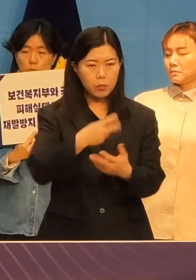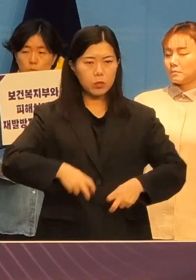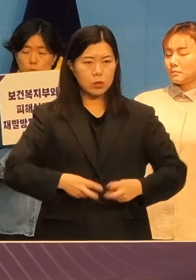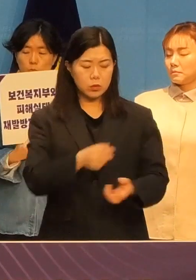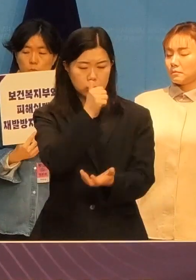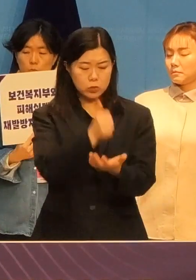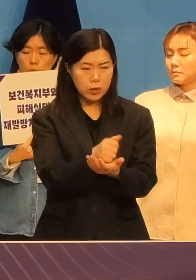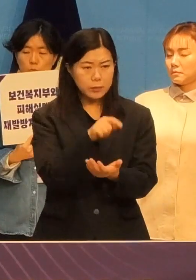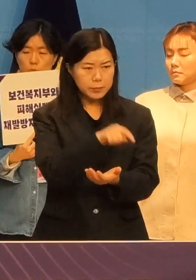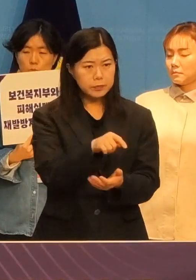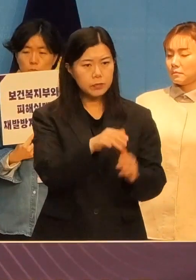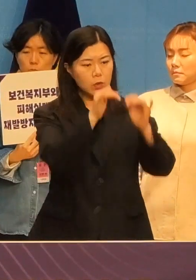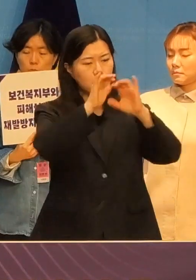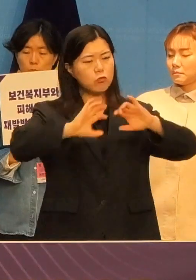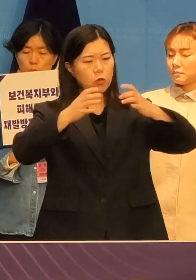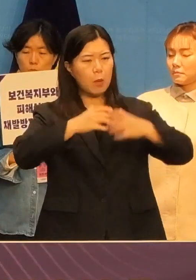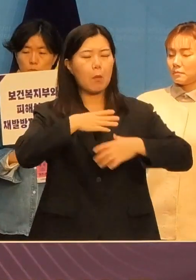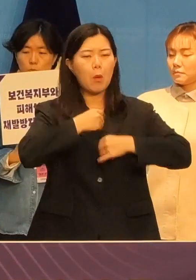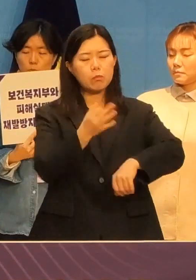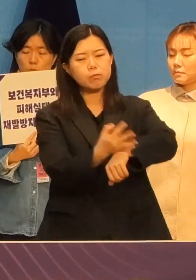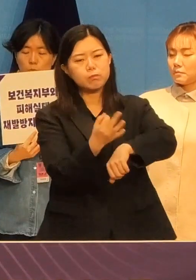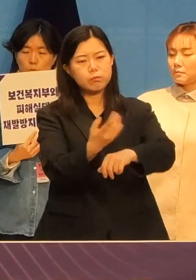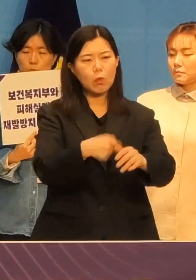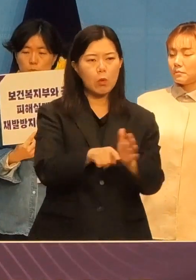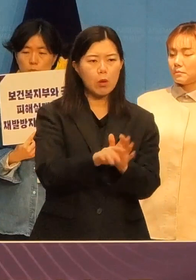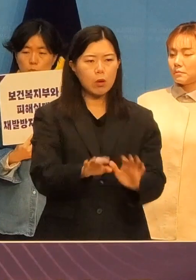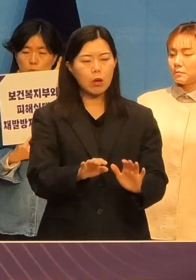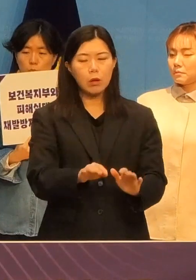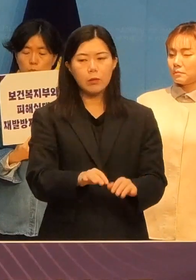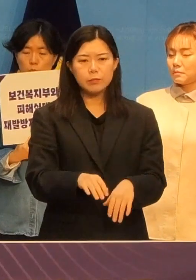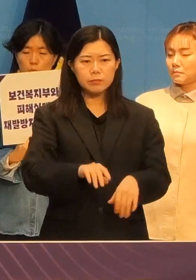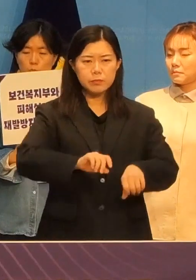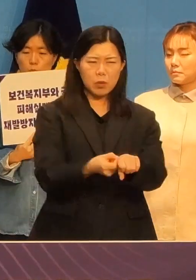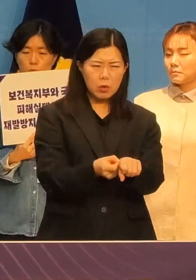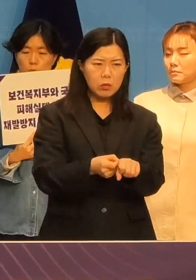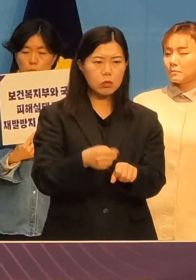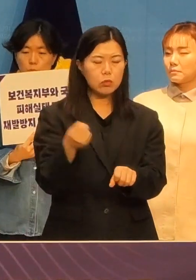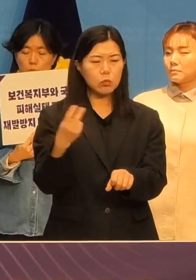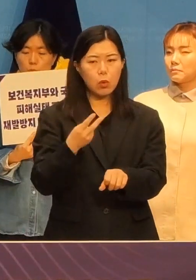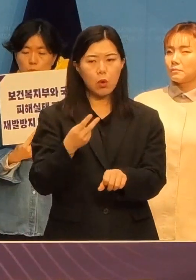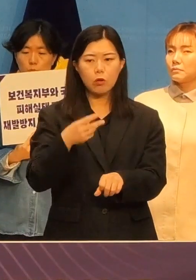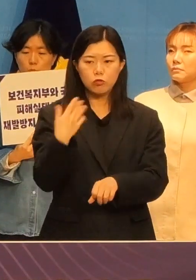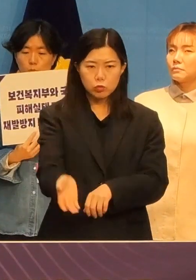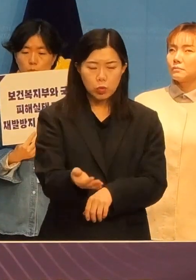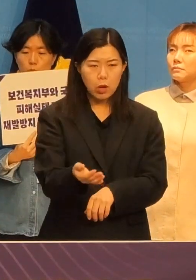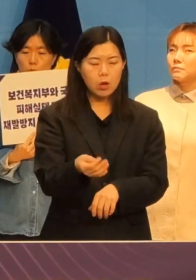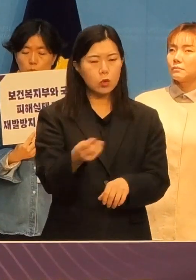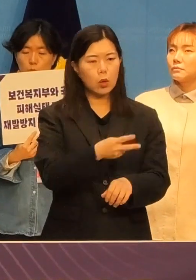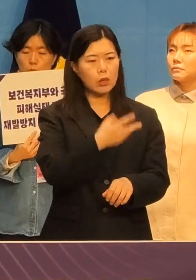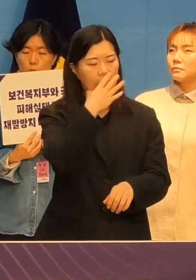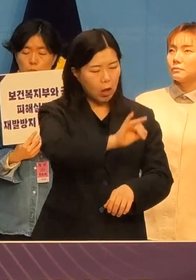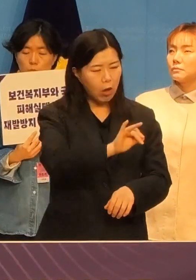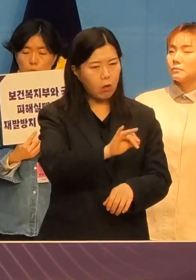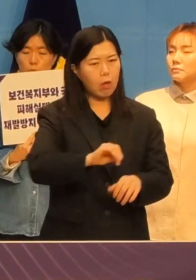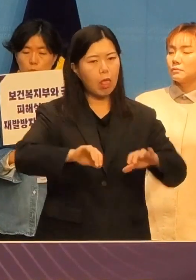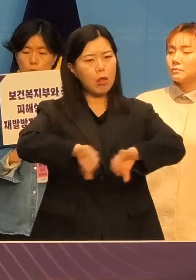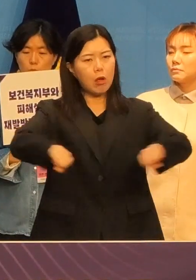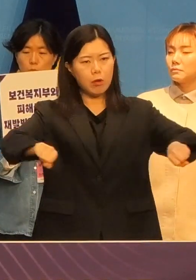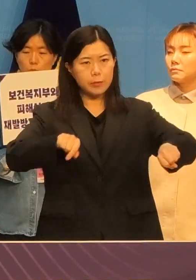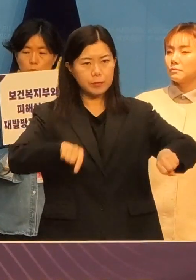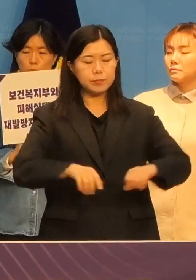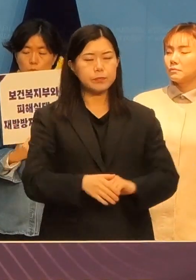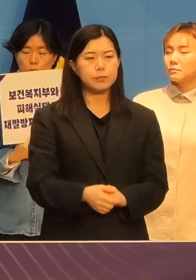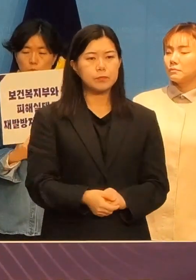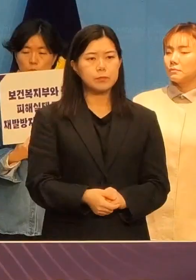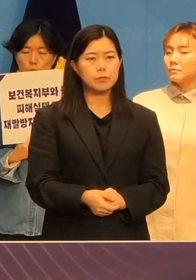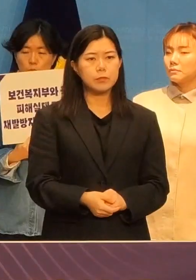역사는 국가의 편의를 위해 처벌받아야 할 임신 중지와 당연한 임신 중지를 나누어 생명과 삶을 통제해온